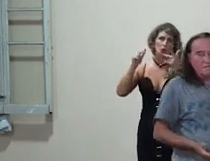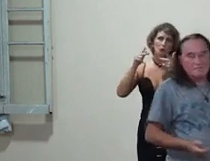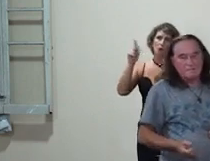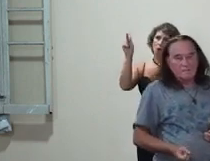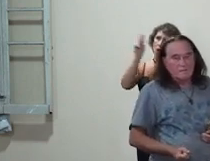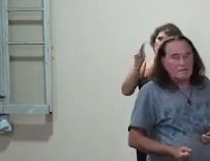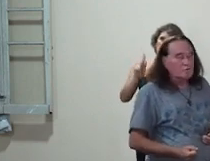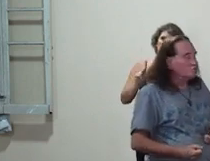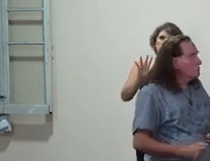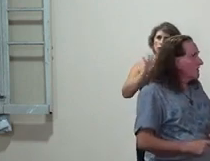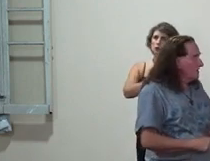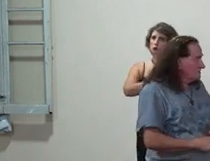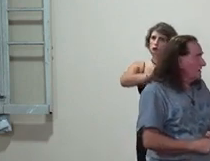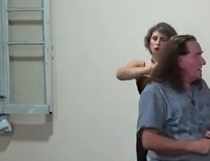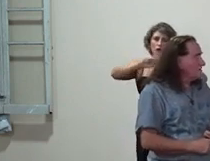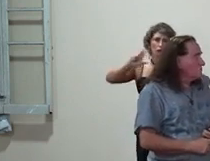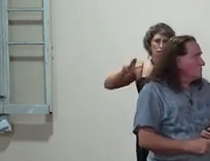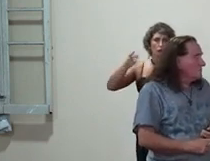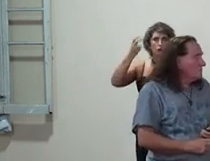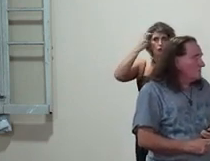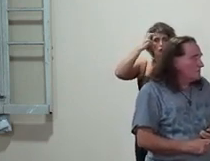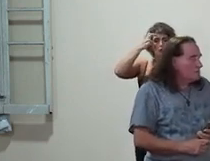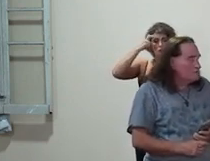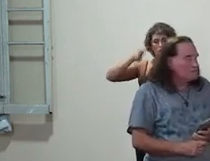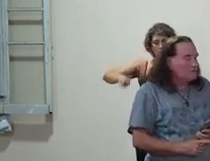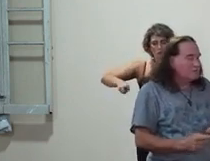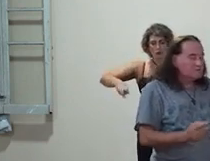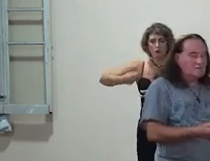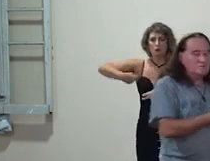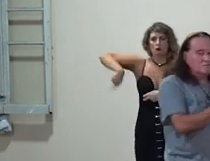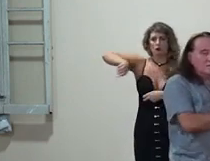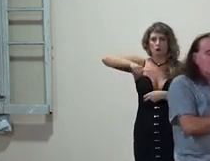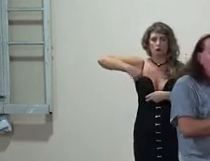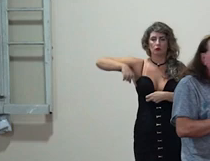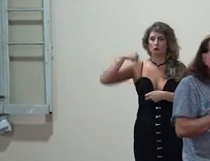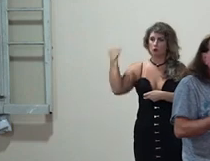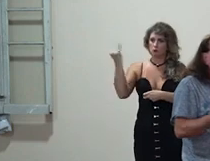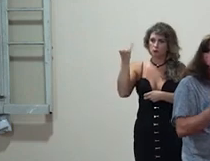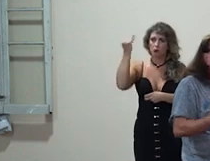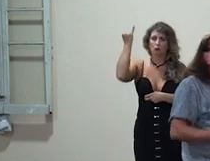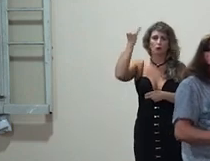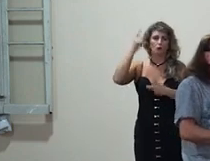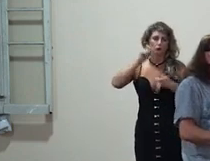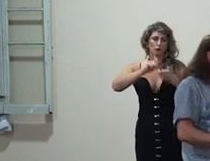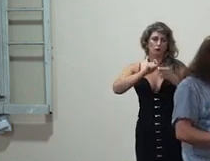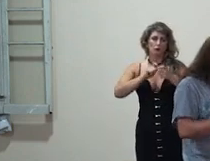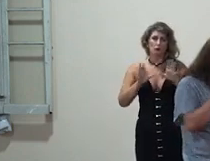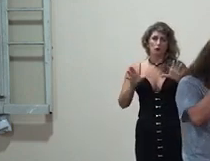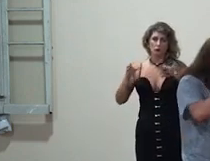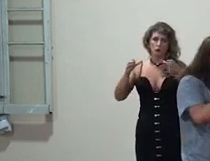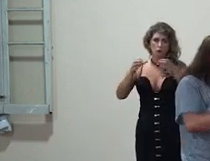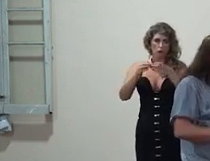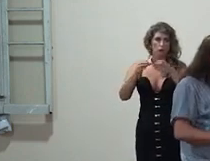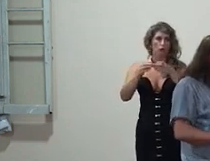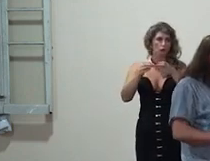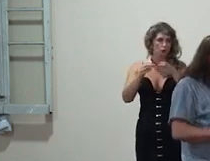a cultura caiçara, tudo. E isso é importante você estar aqui e fazer uma equipe para